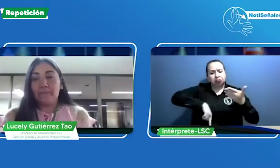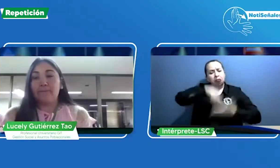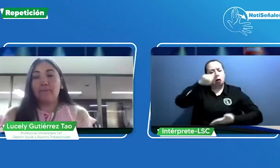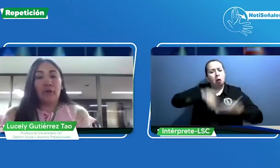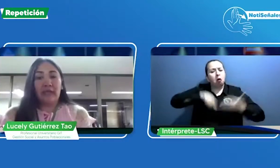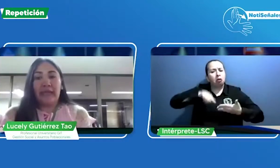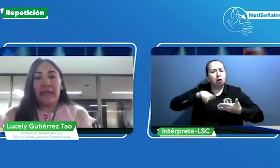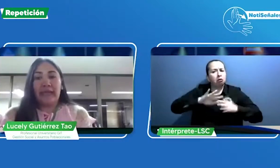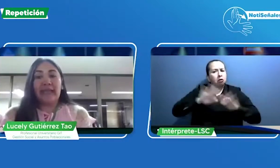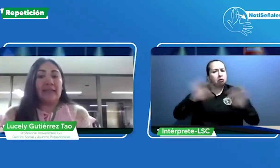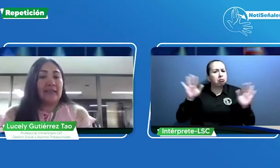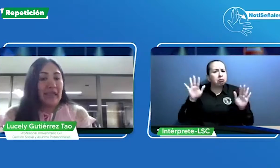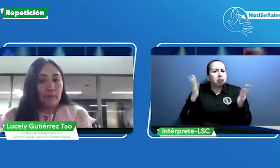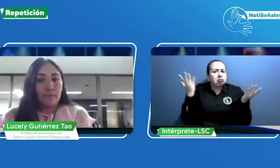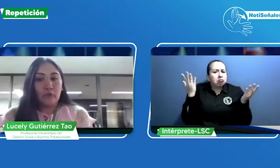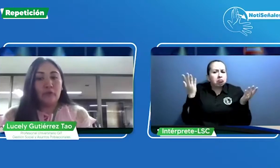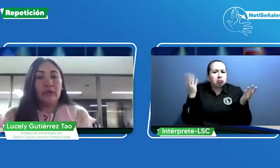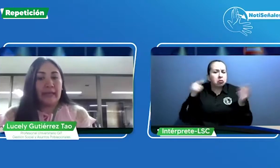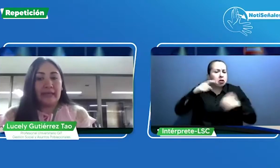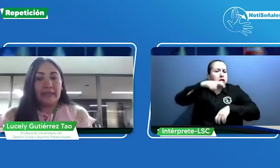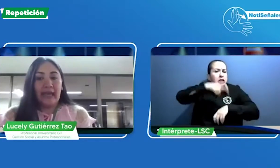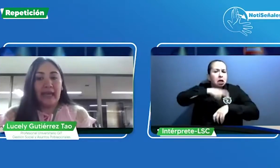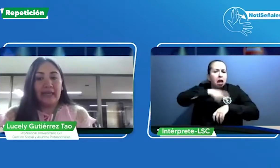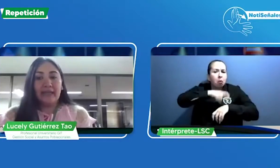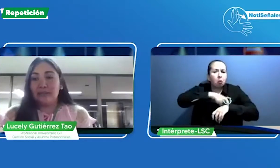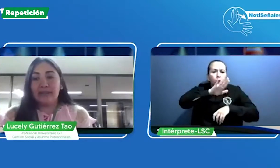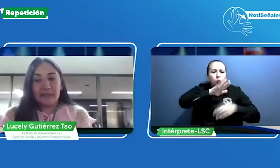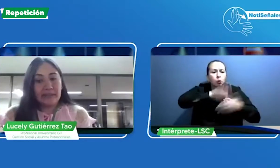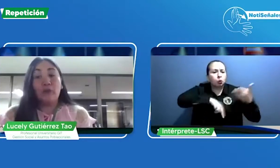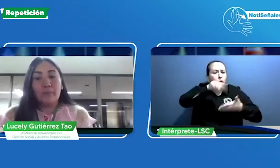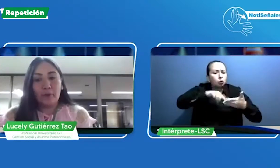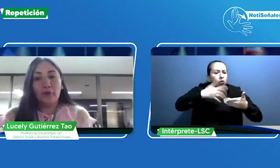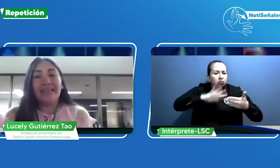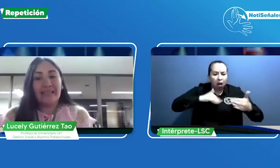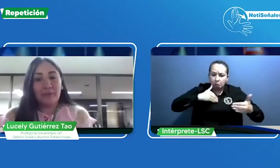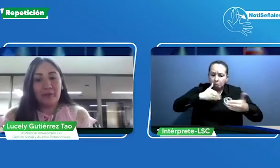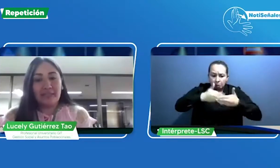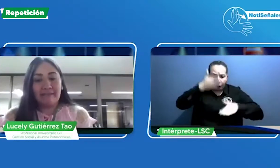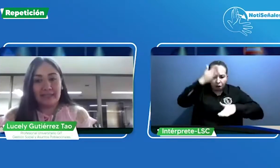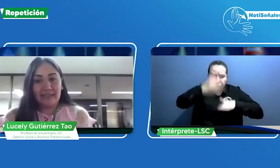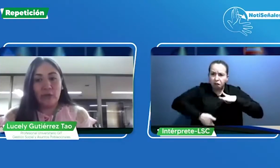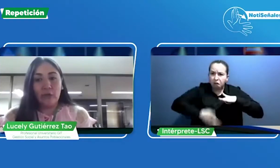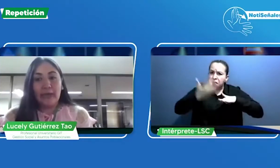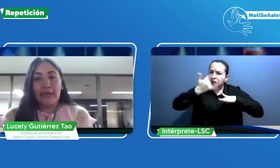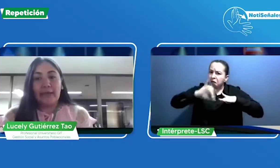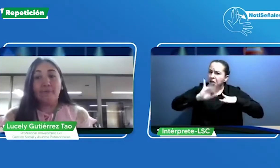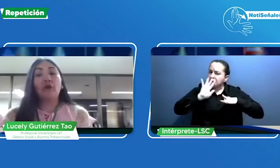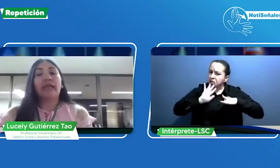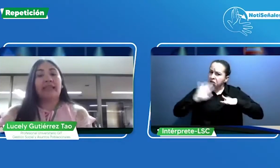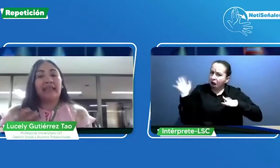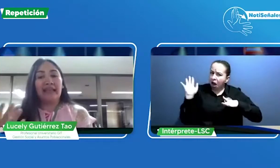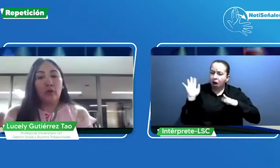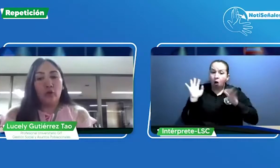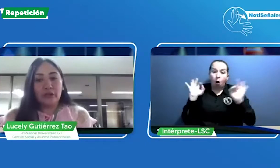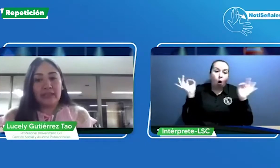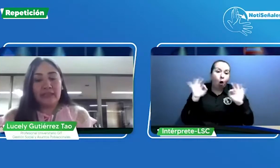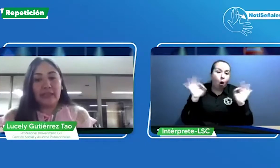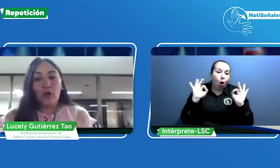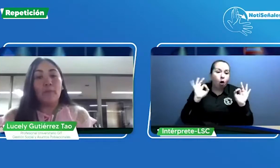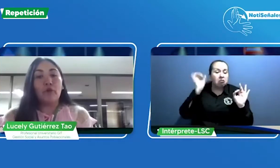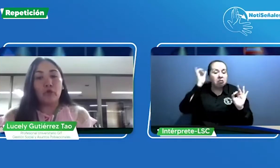porque el tiempo ya se cumplió el término establecido, porque tenían